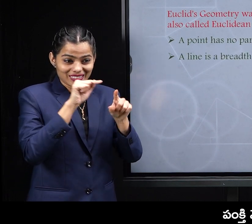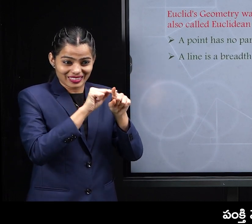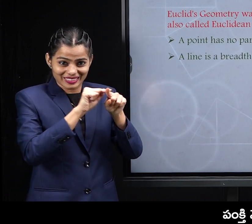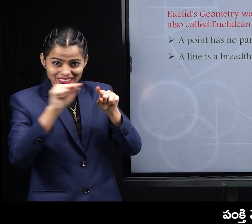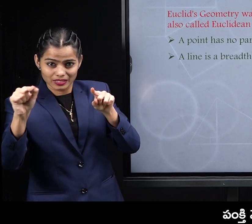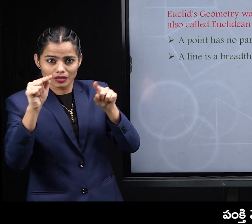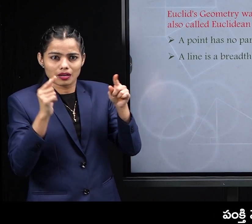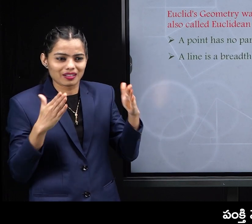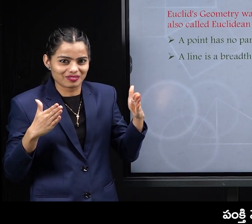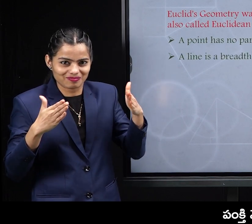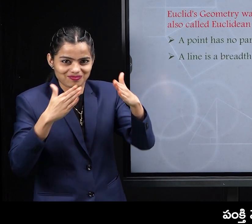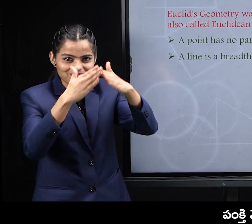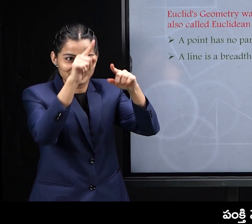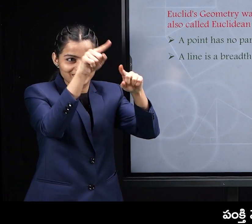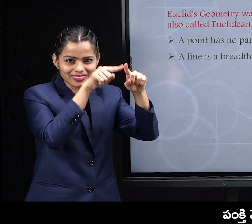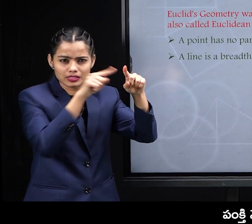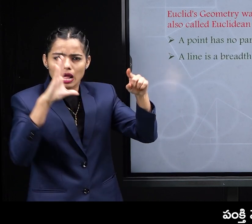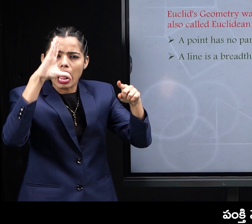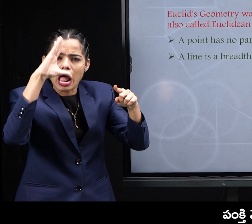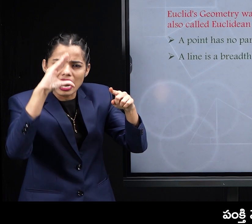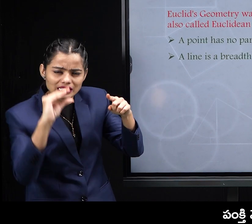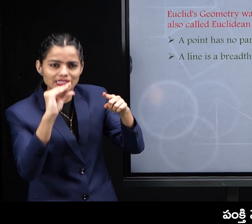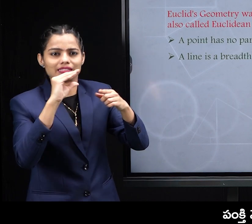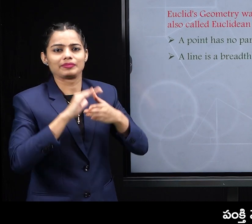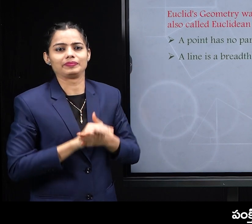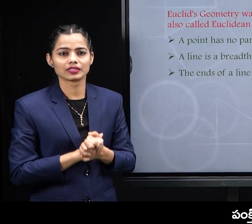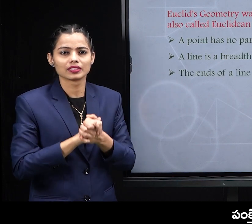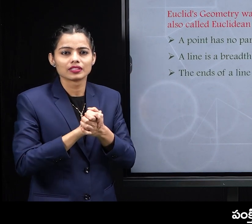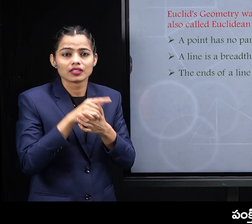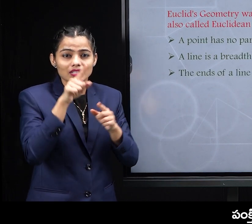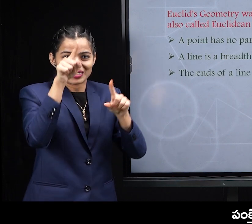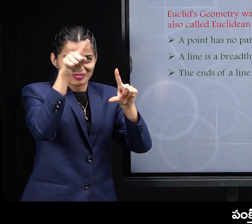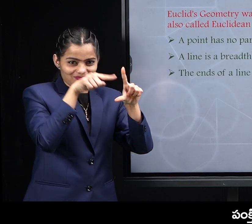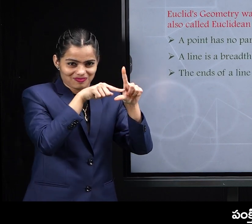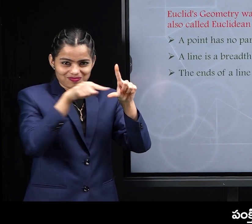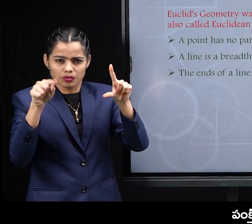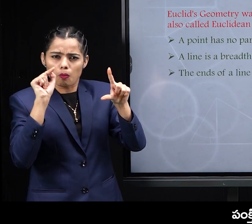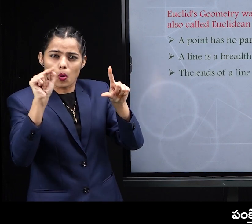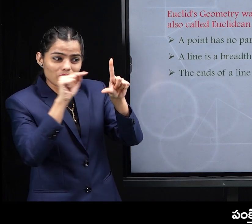తక్కువపొడవు పంగ్తి చివరలు పోయన్ట్లు